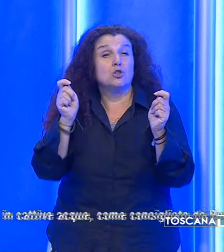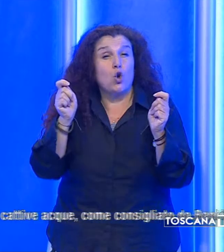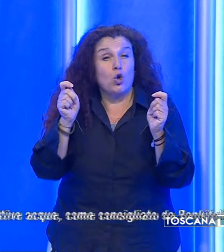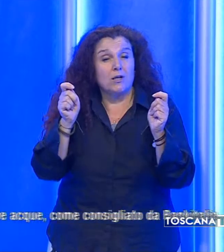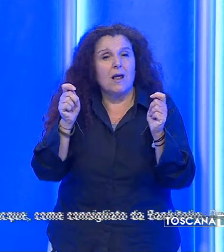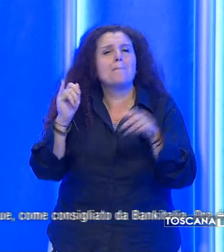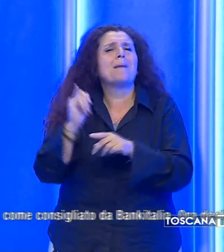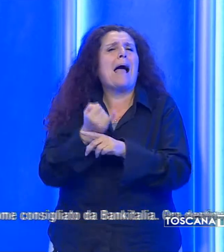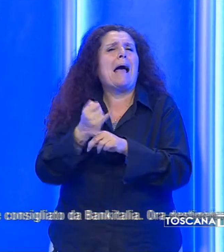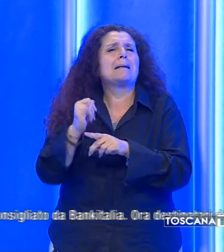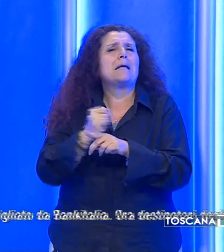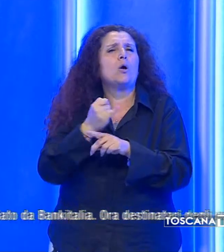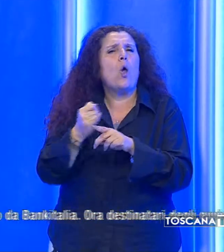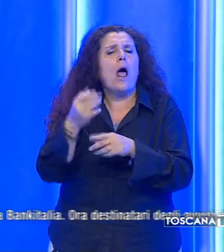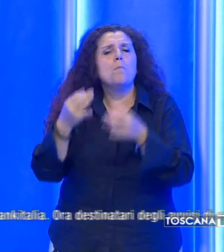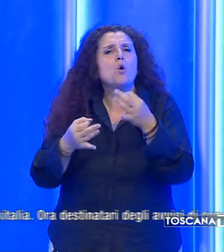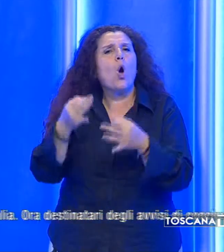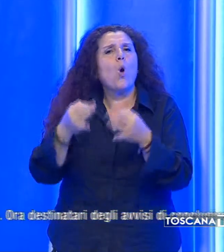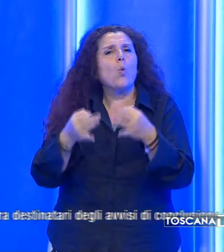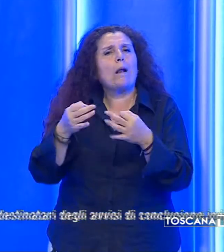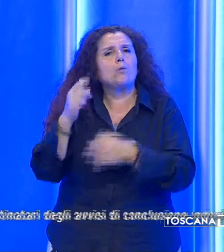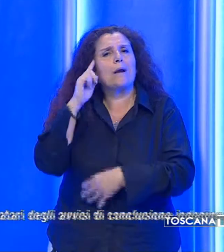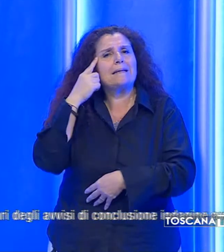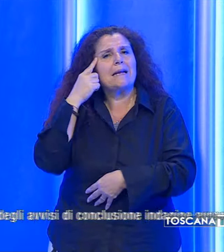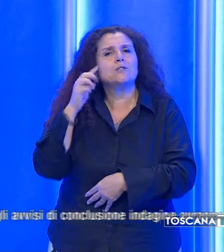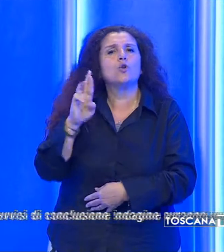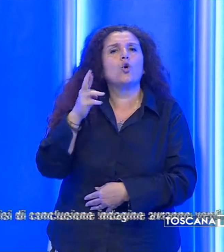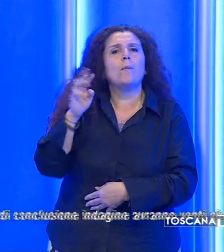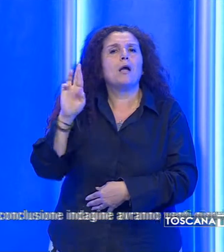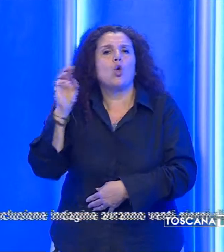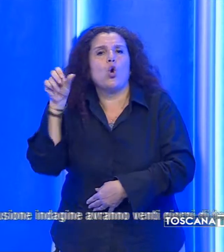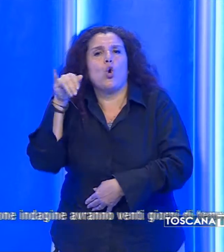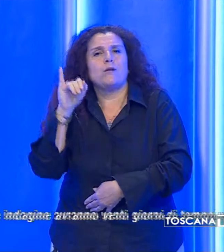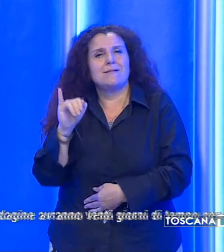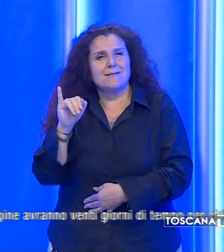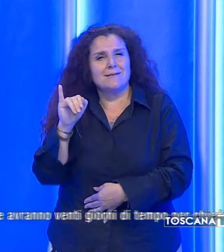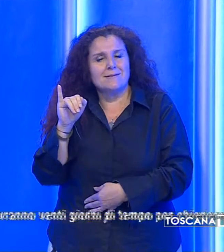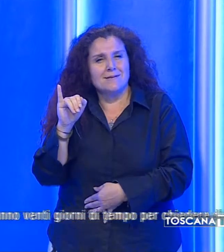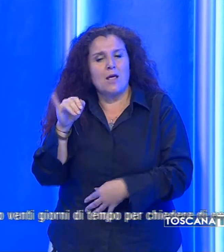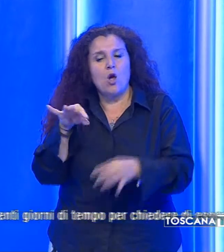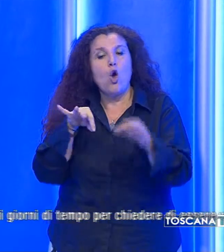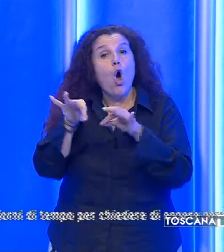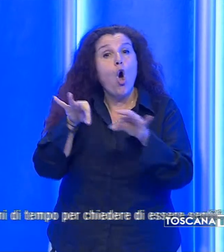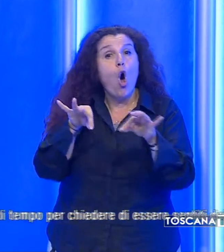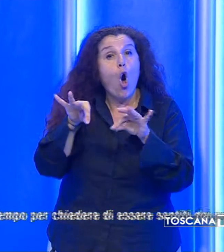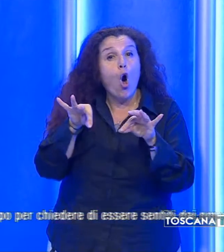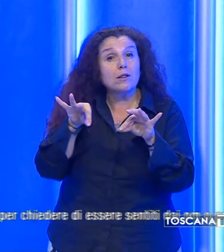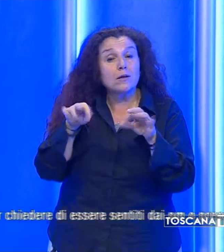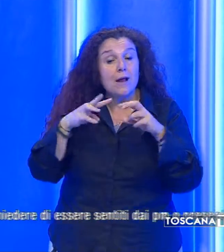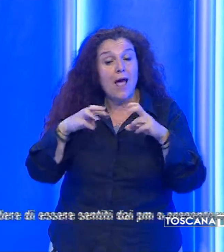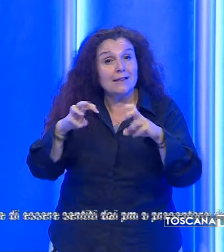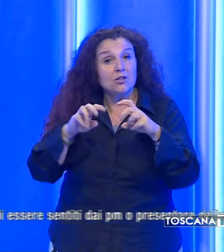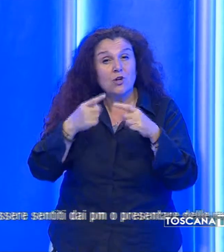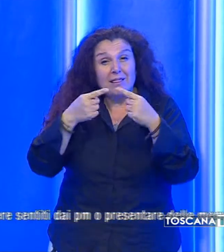In particolare il procuratore di Arezzo, Roberto Rossi, che coordina le indagini sui